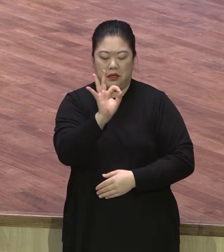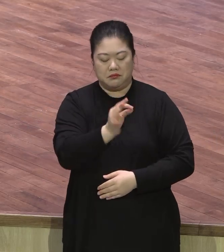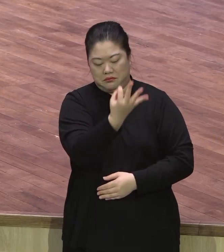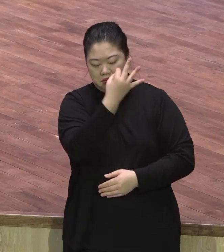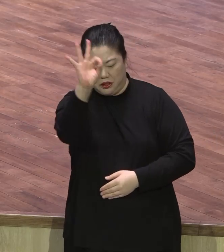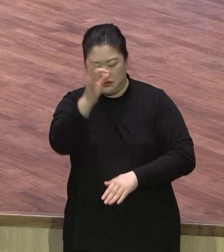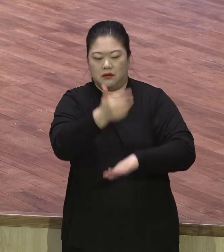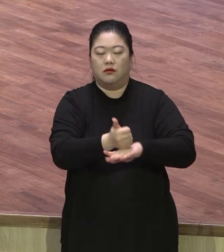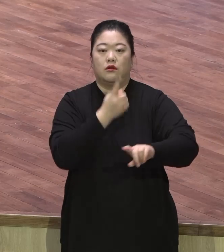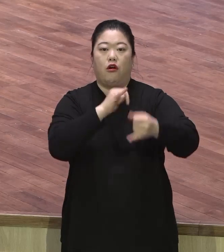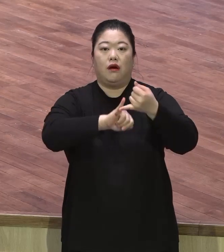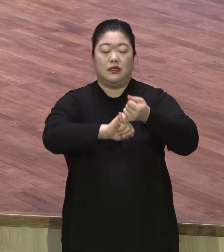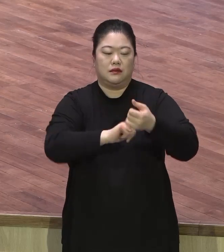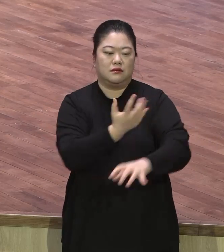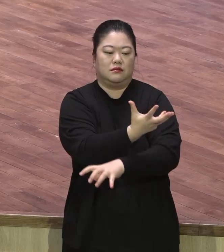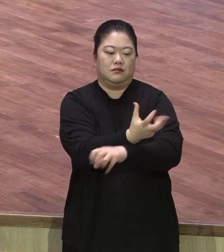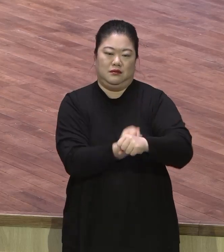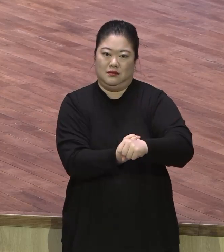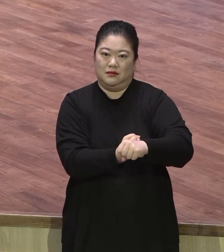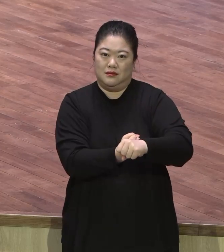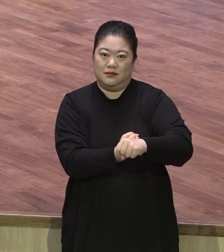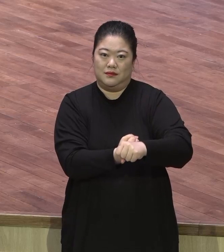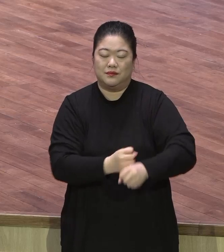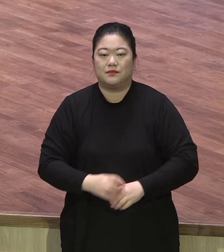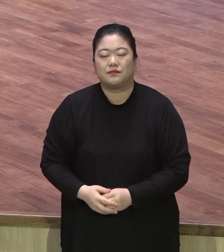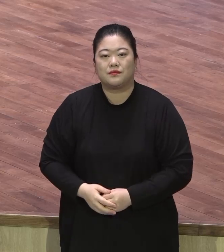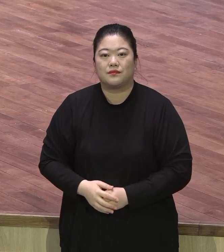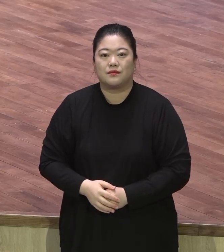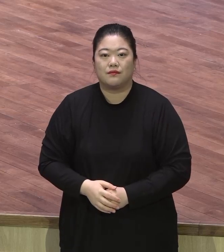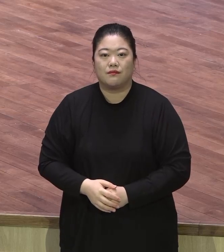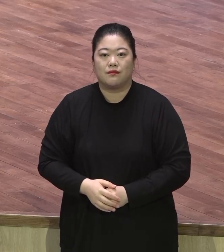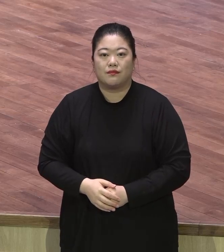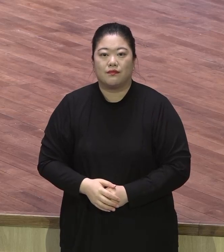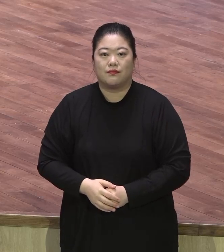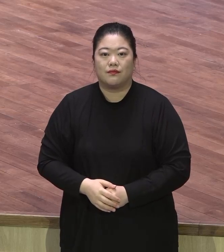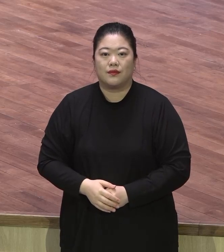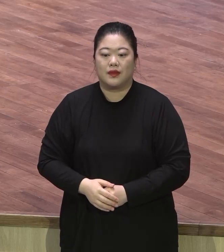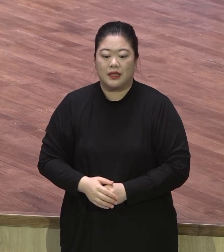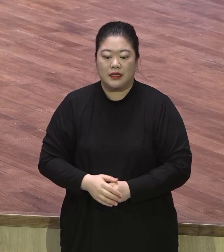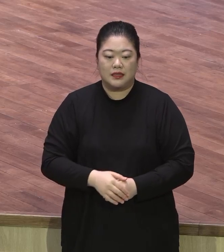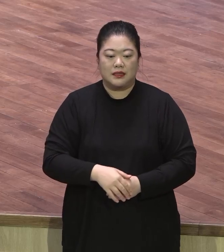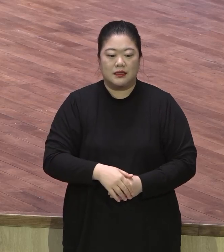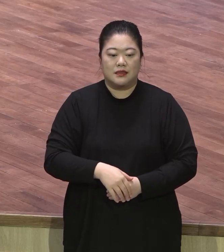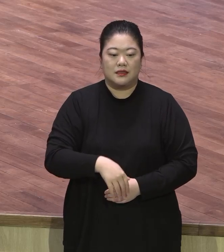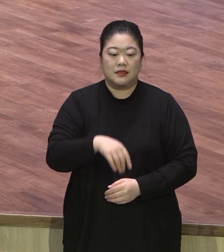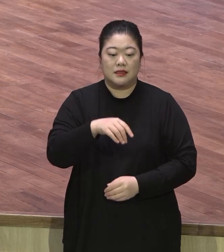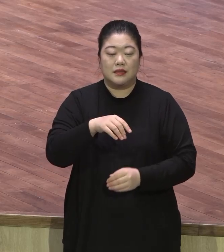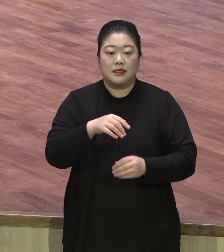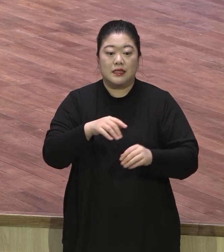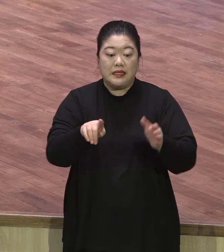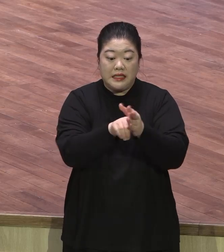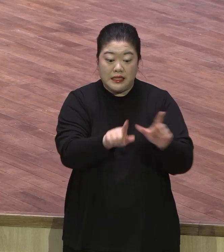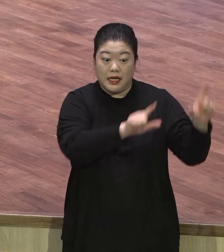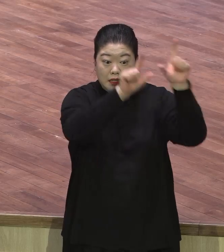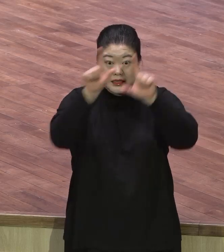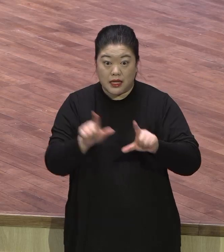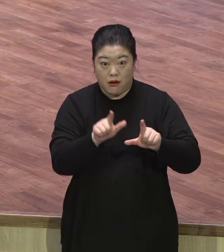원하셨어요. 신앙생활은 하나님의 말씀, 은약에 대한 순종의 생활이에요.